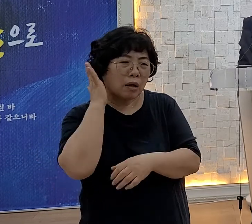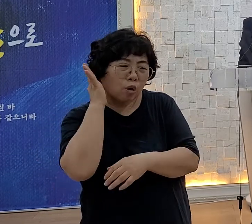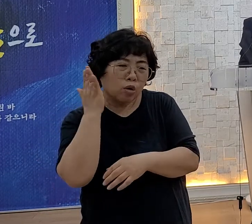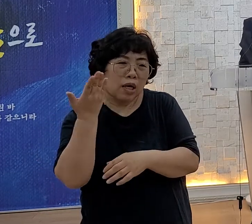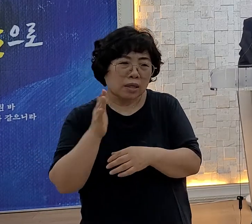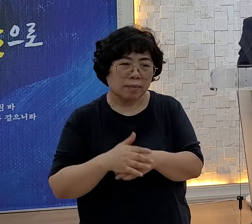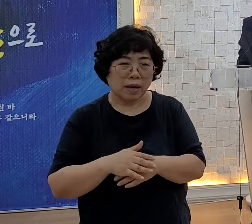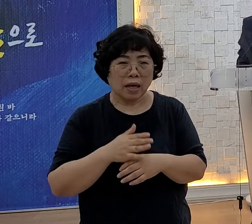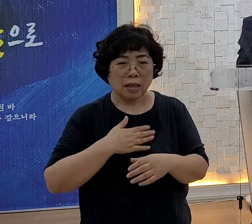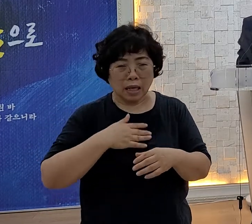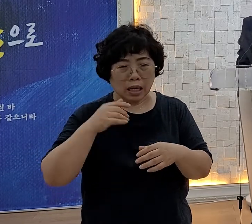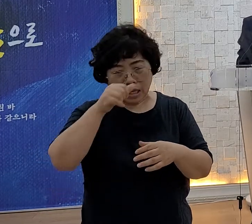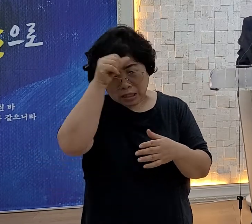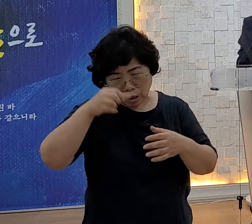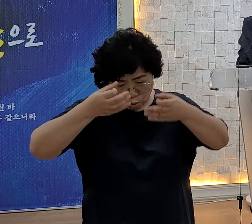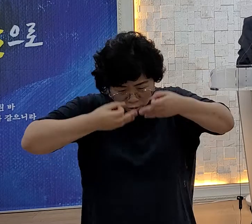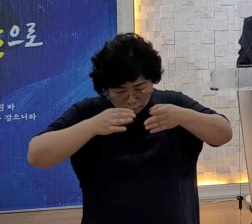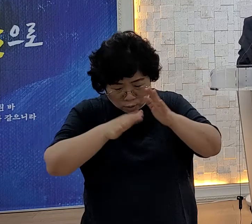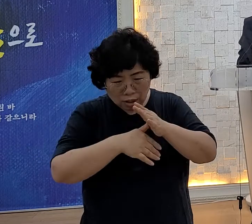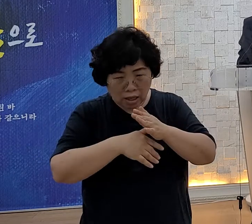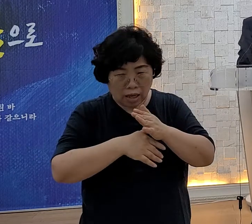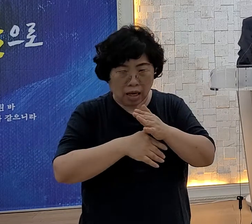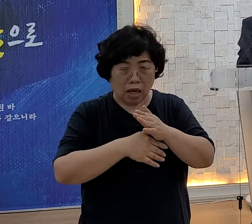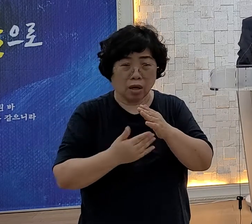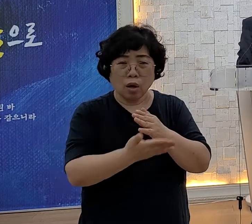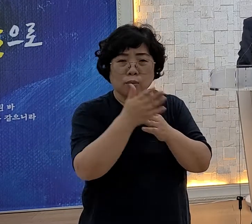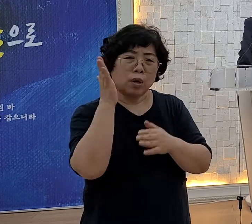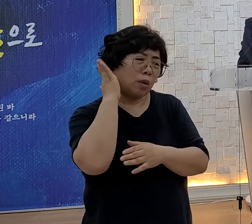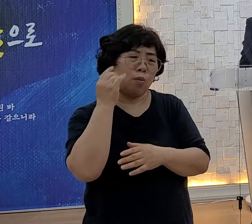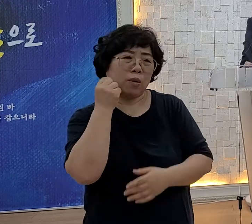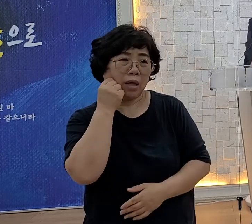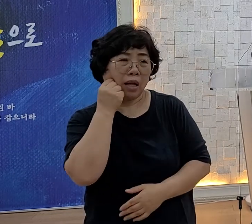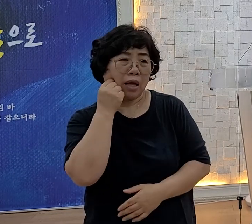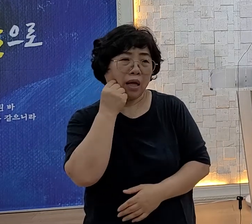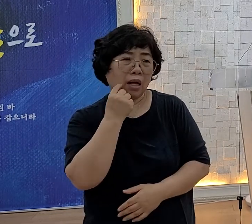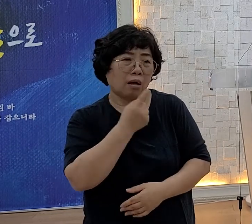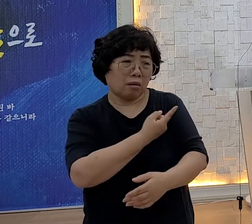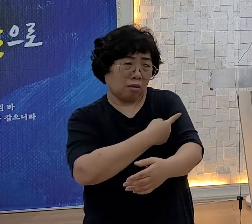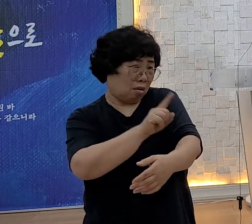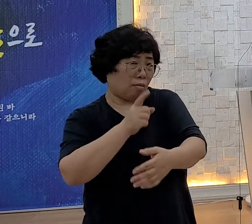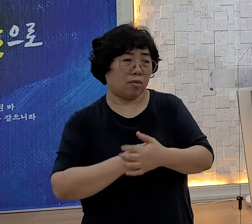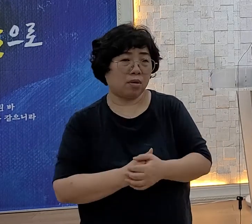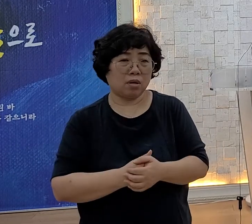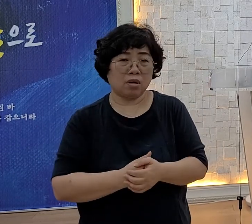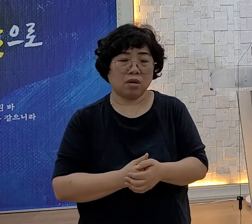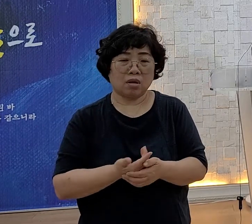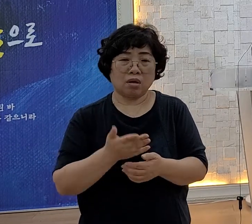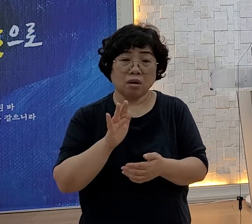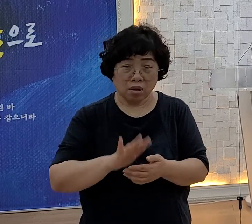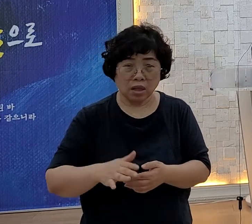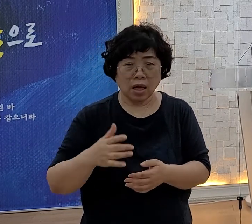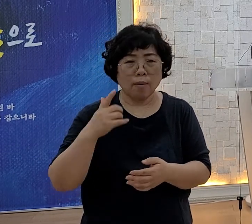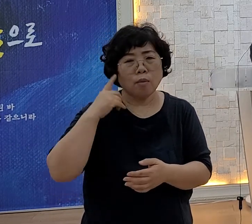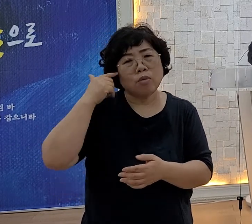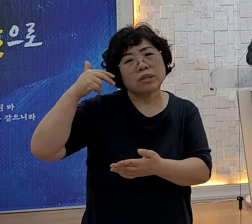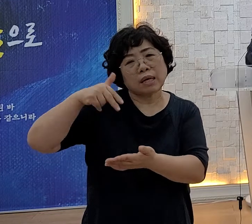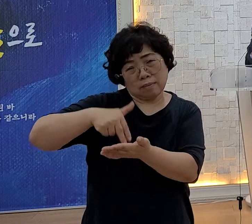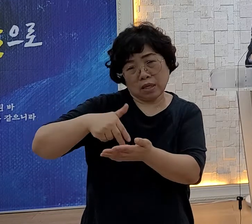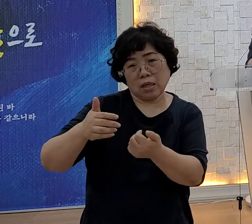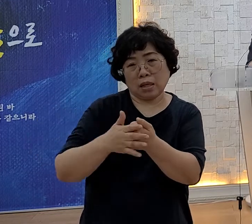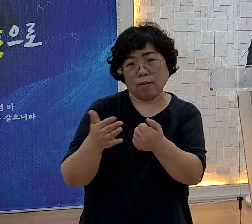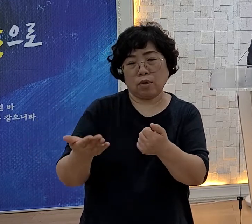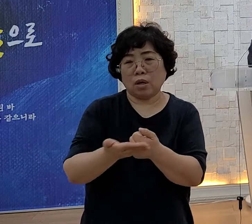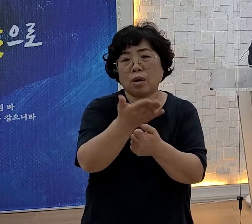여러분 앞에 설 수 없는 자입니다. 수도 없이 작정하고 나 이제 안 그래야지 하는데도